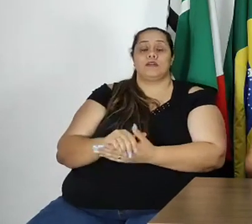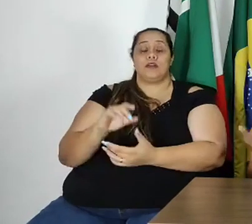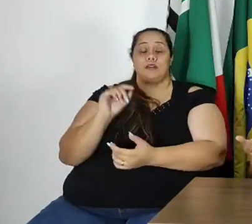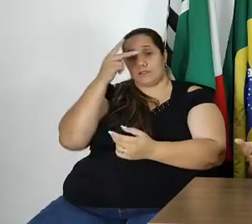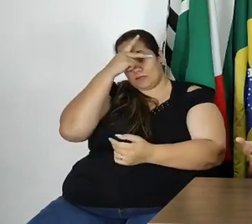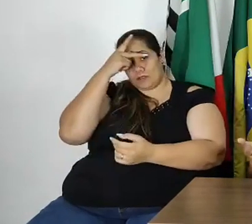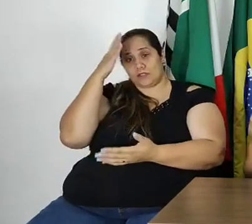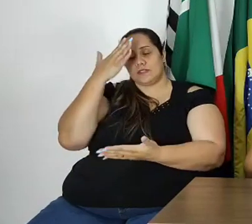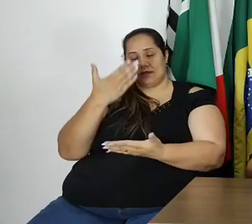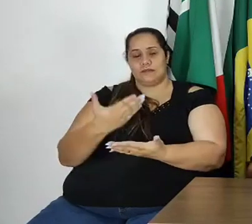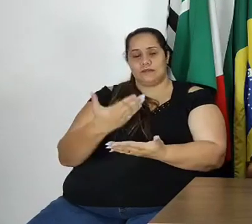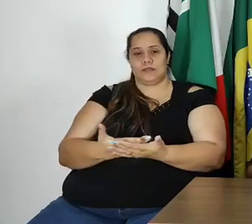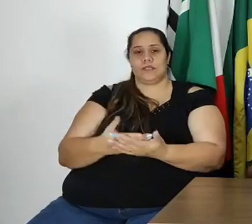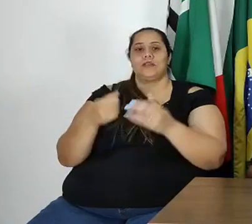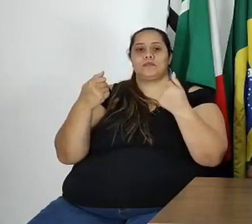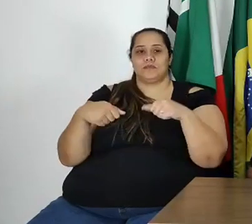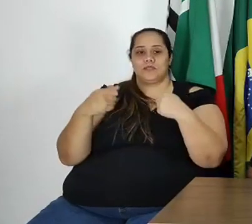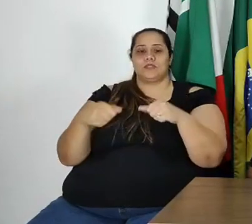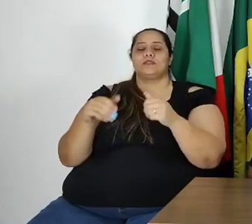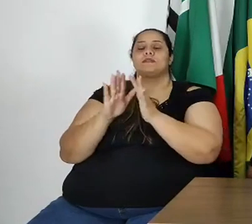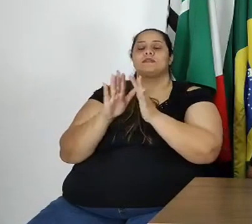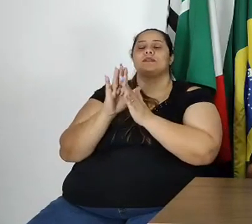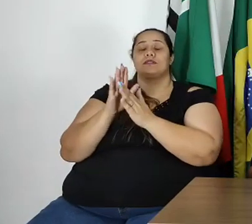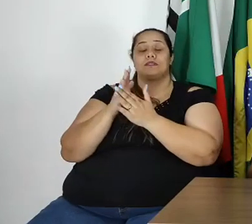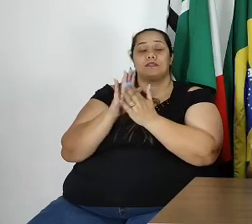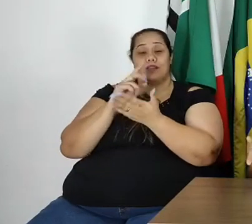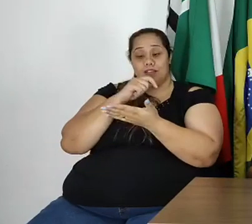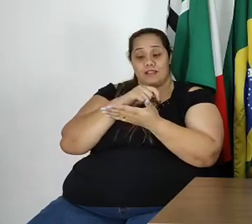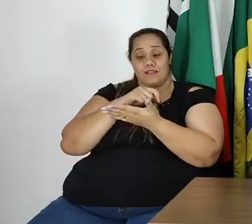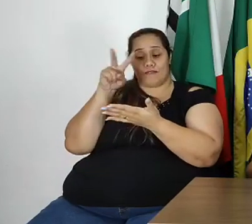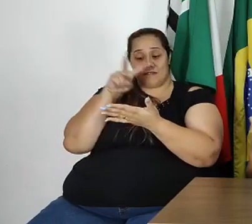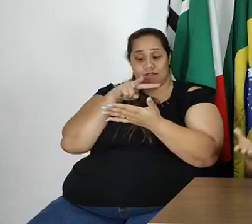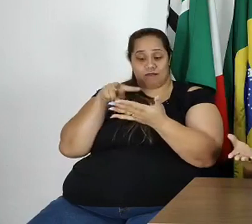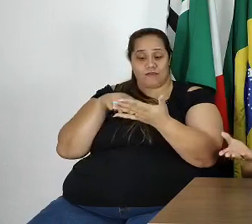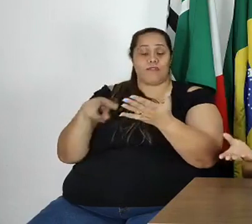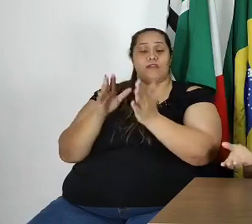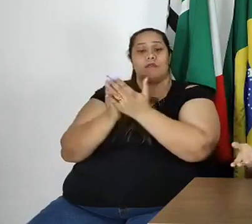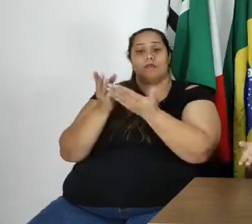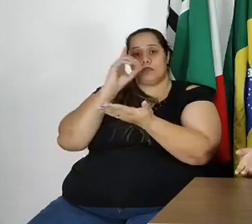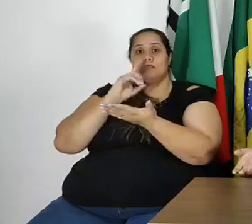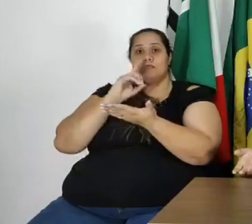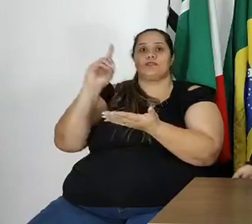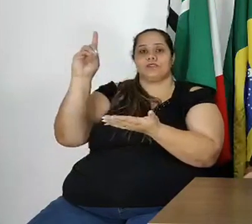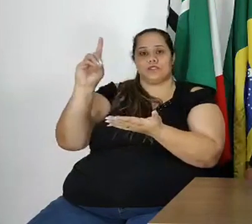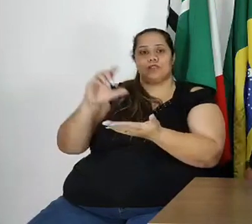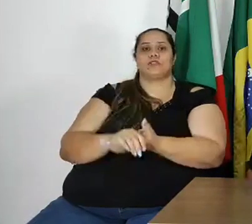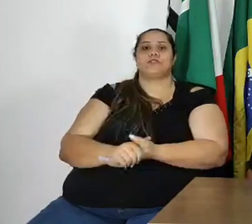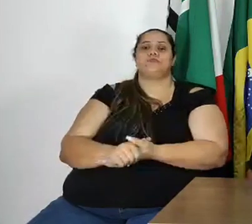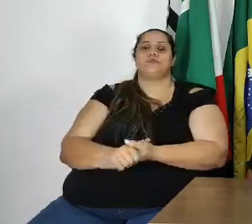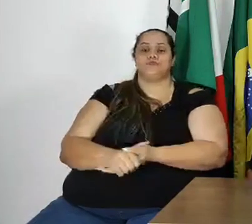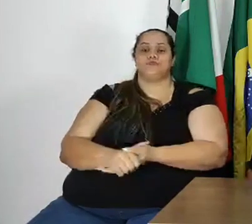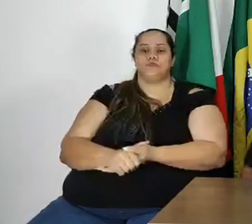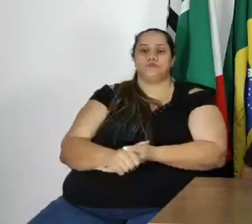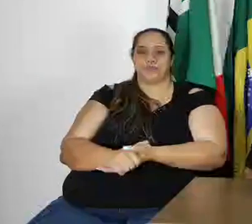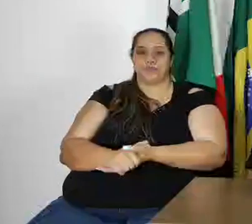quem busca o Senhor, tem que ser a Bíblia. Tem que ser o livro antigo, como algumas pessoas